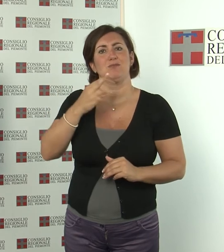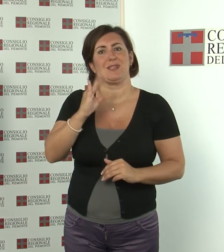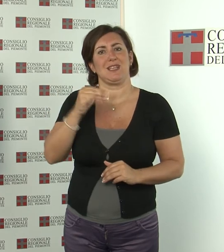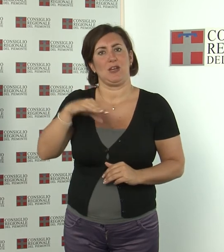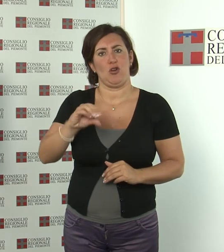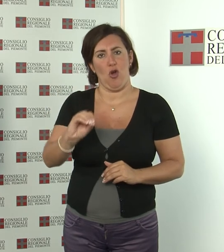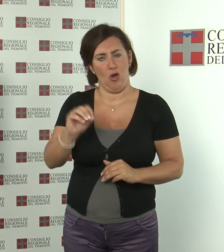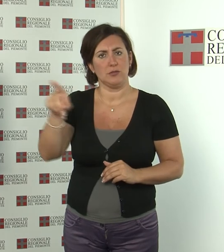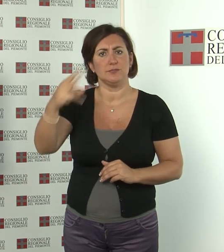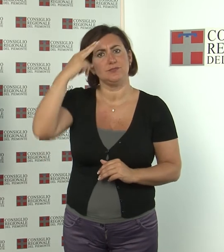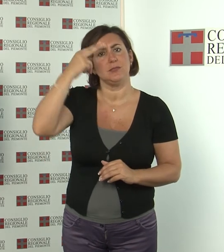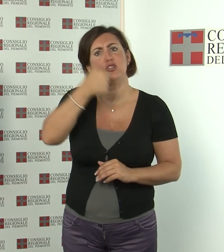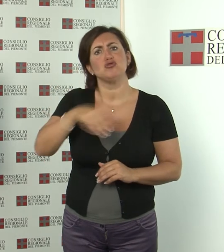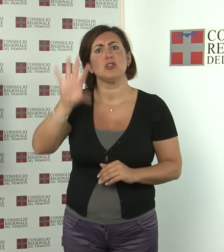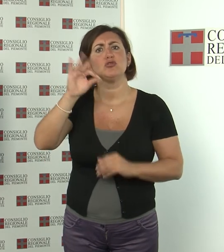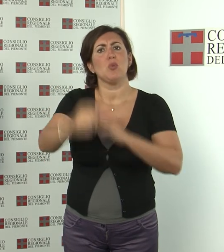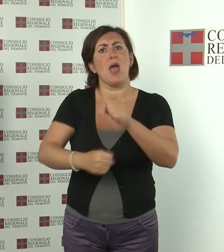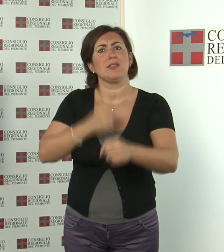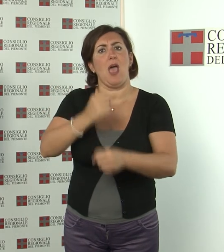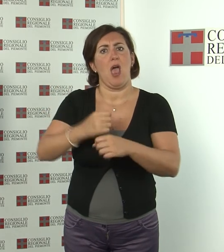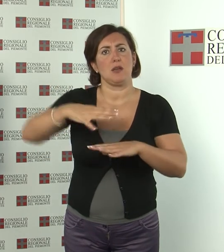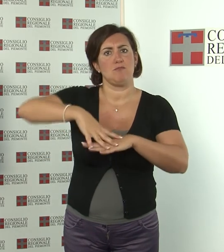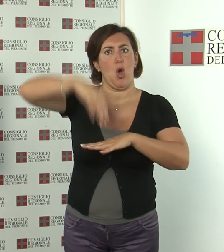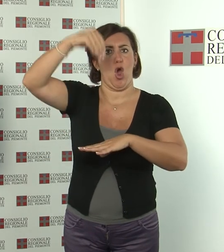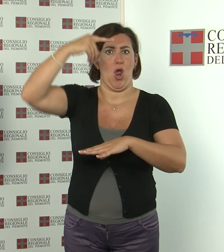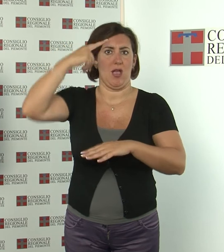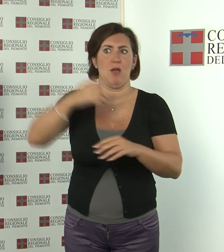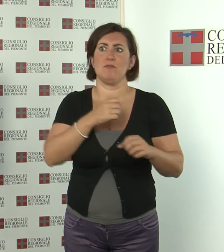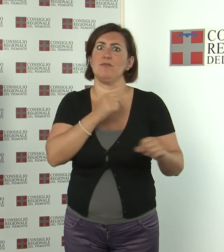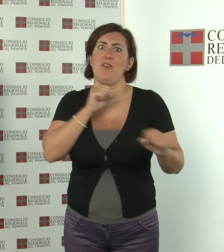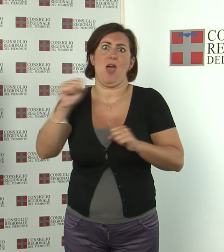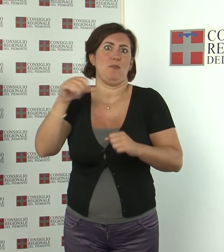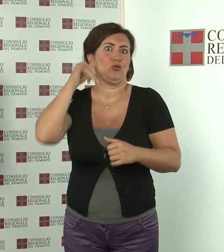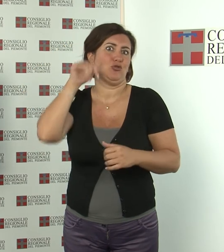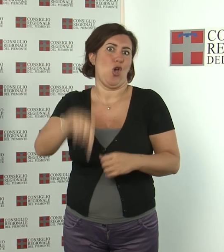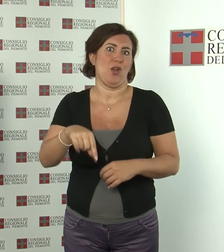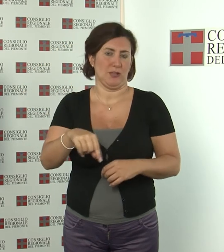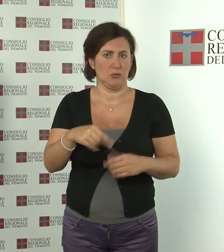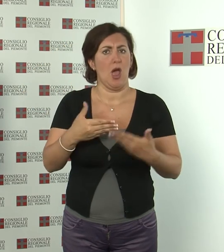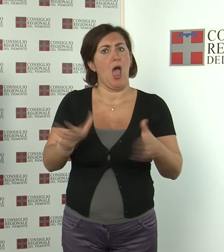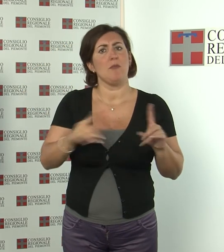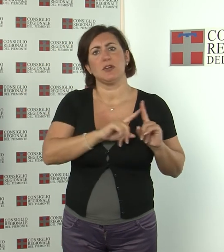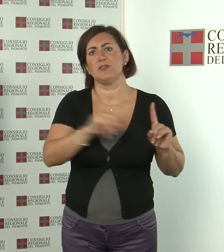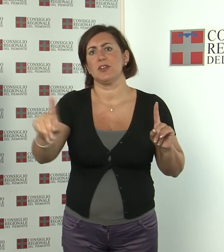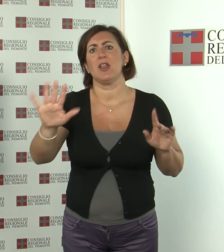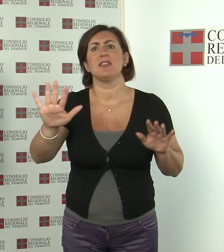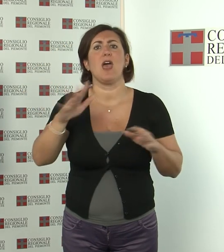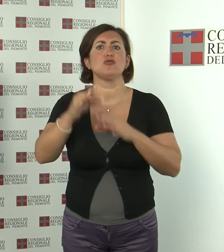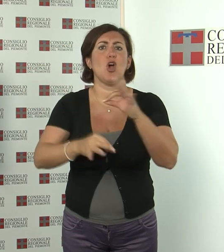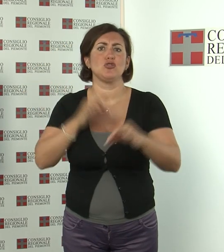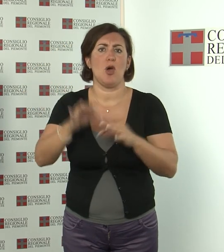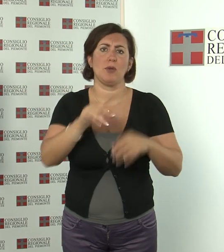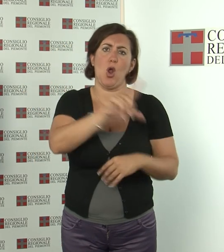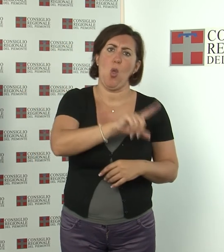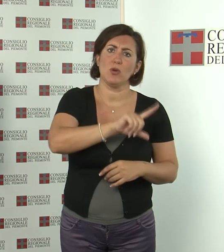della Mole Antonelliana un tributo al monumento più importante di Torino rimane aperta fino al 10 ottobre dal lunedì al venerdì dalle 9